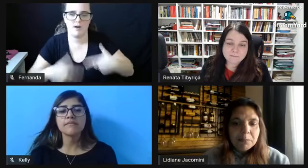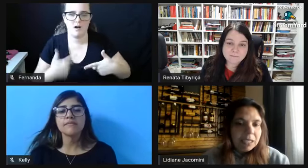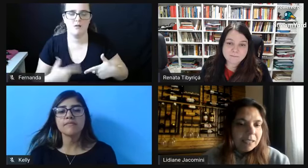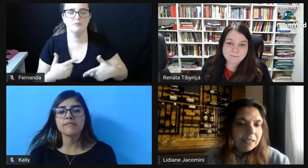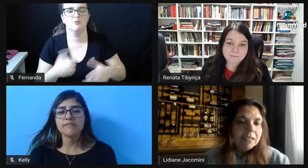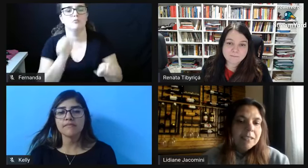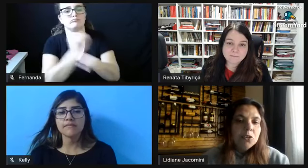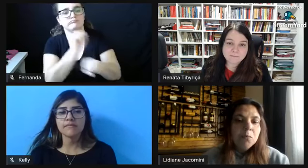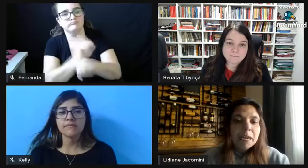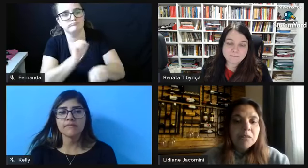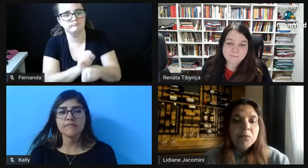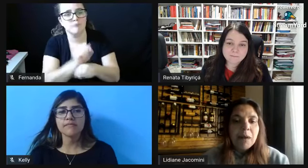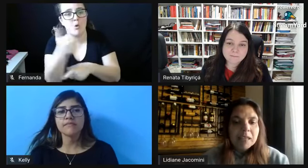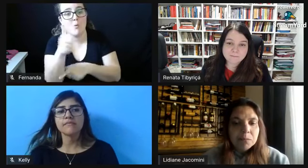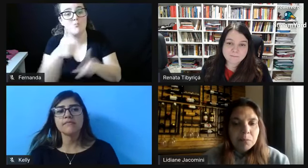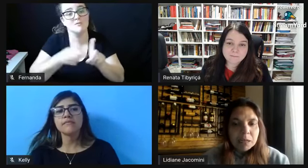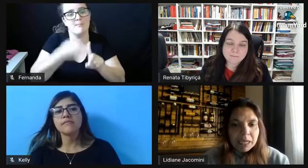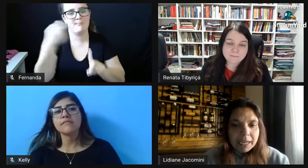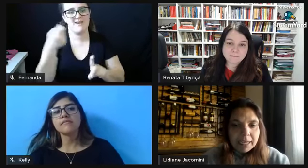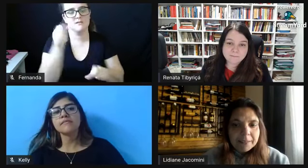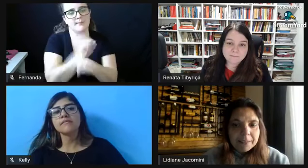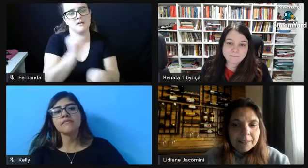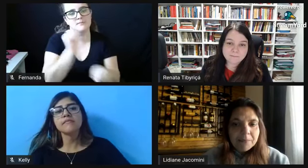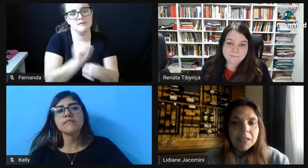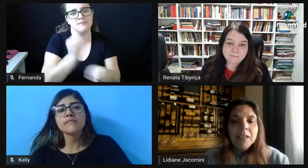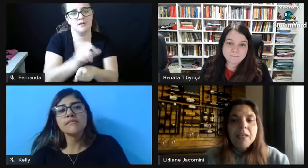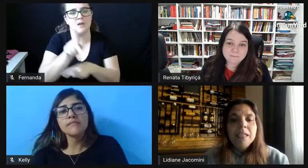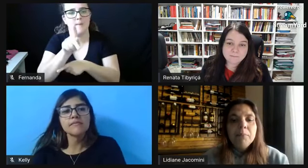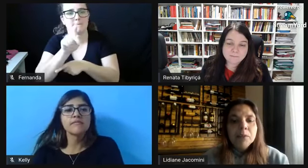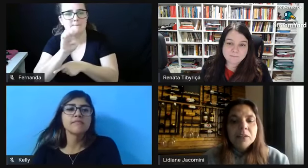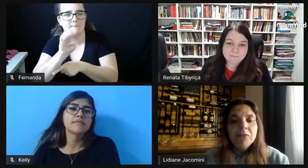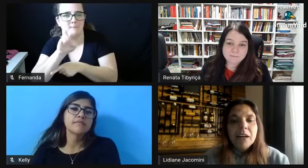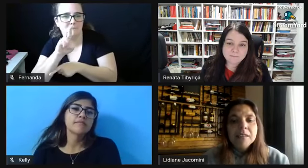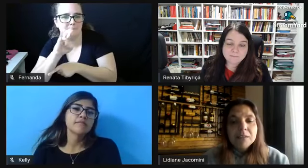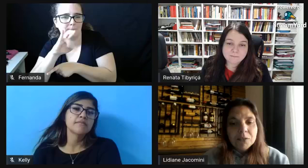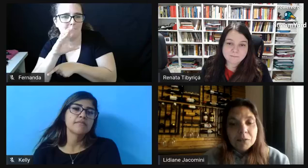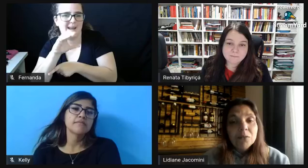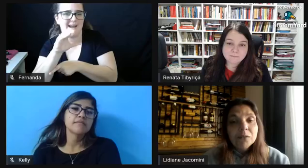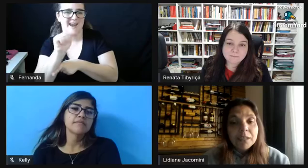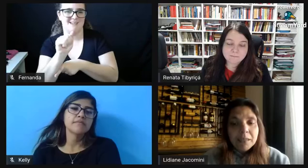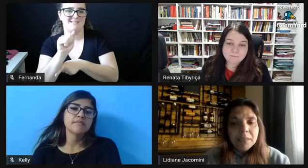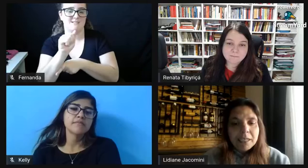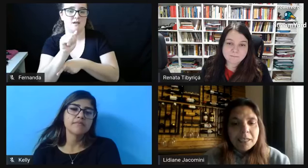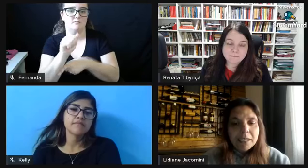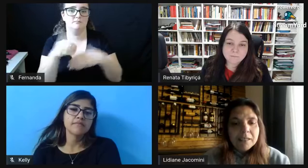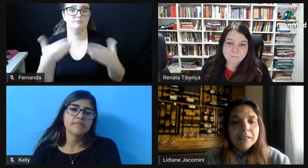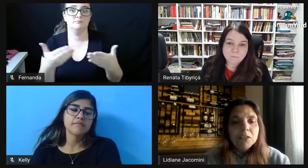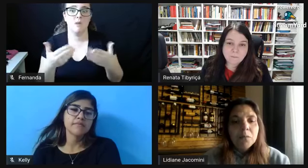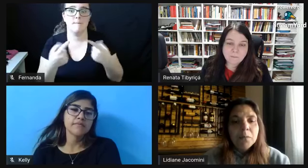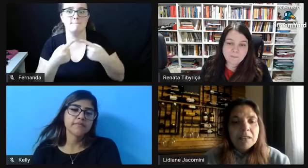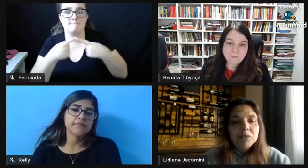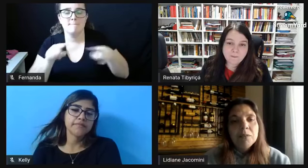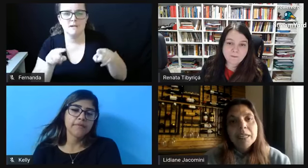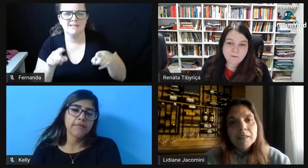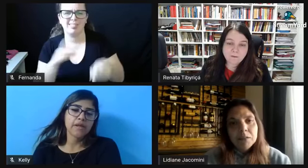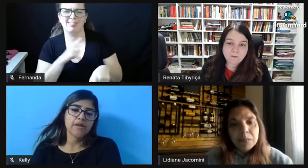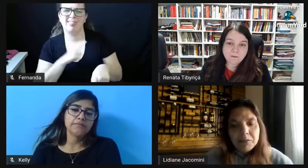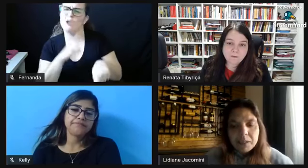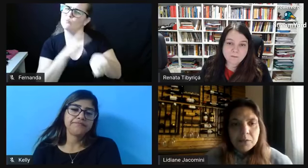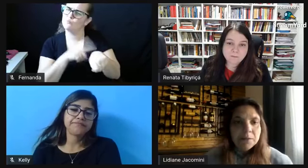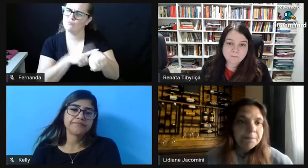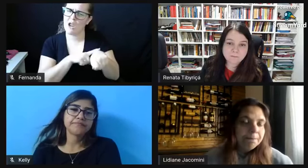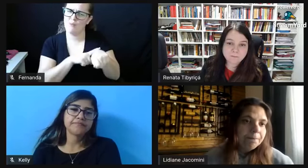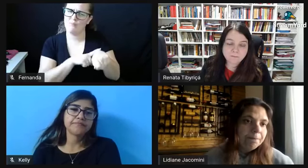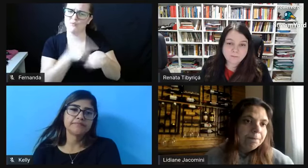marcação da perícia. Existe um prazo máximo para marcarem? E depois que eu conseguir a perícia, existe um prazo de liberação